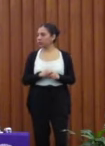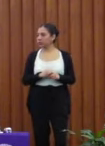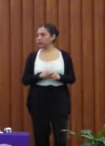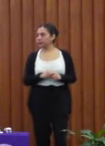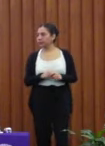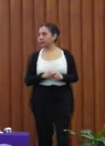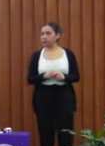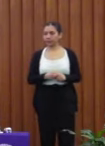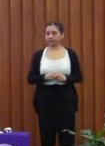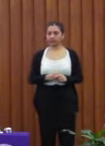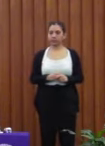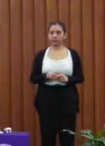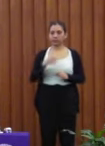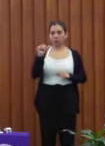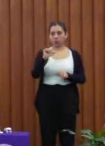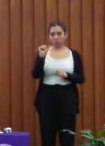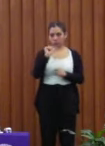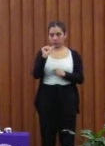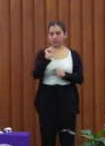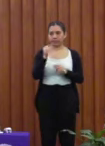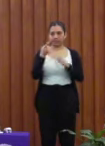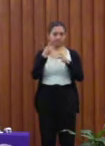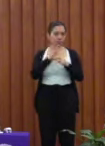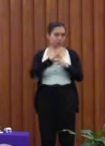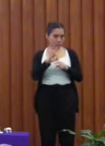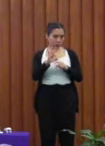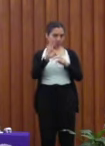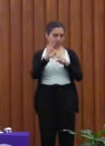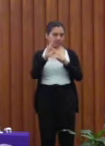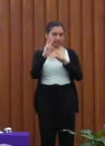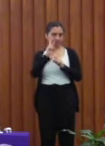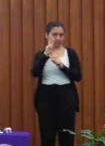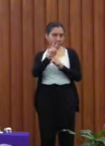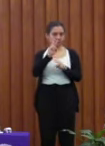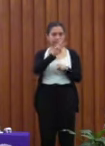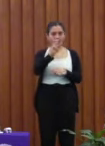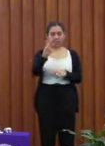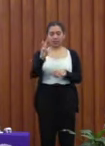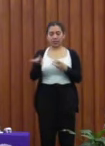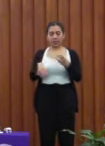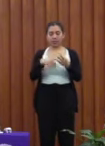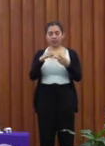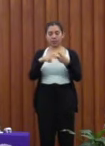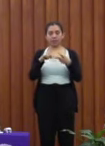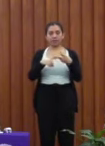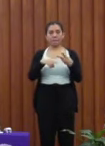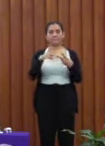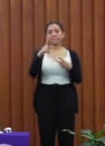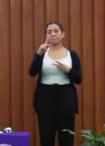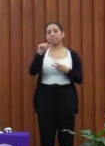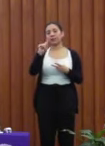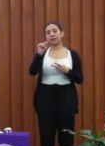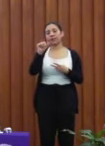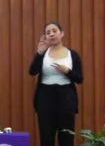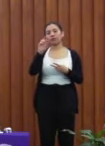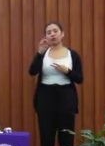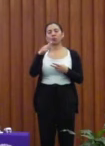hoy, ¿no? Y la plataforma, esa sí la vamos a tener en una